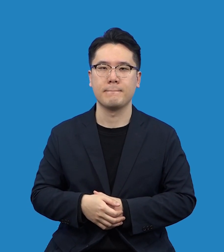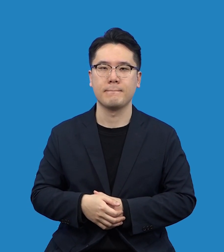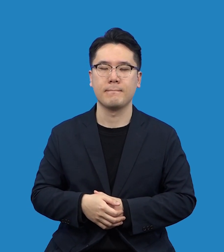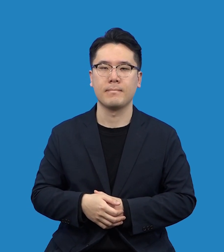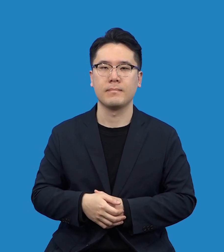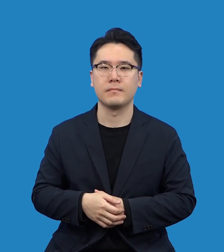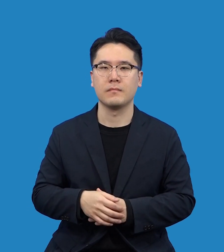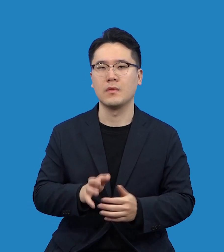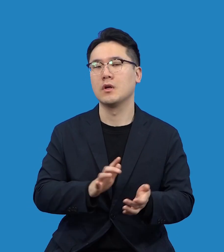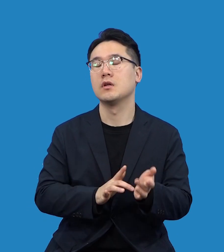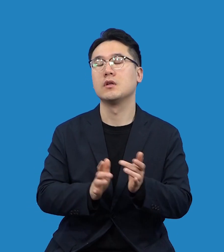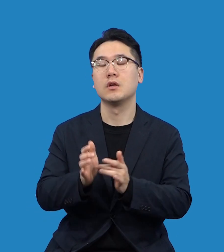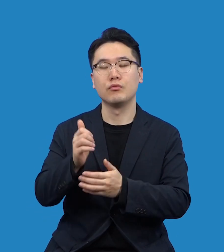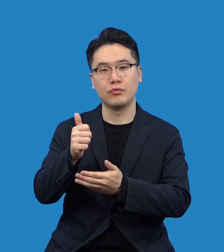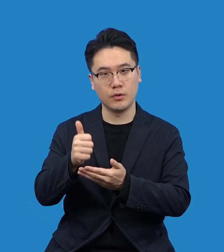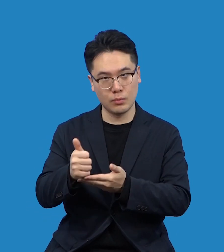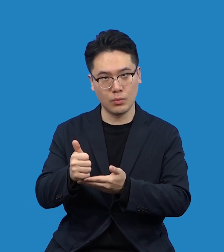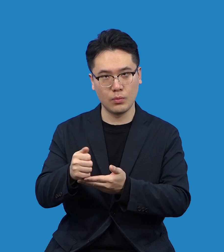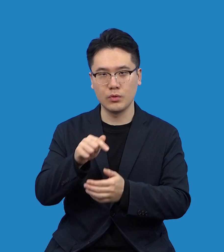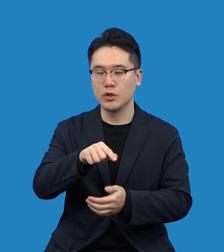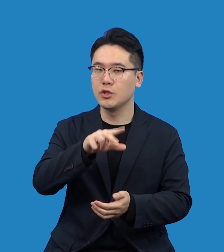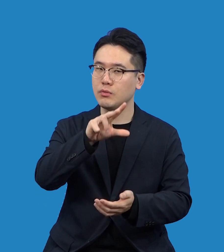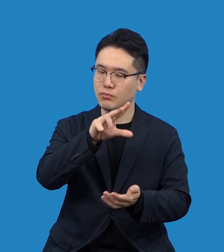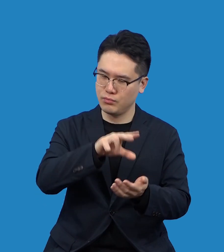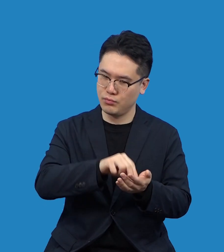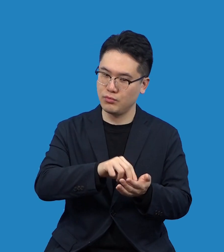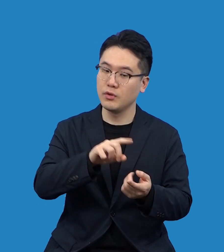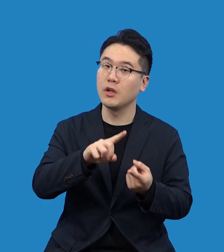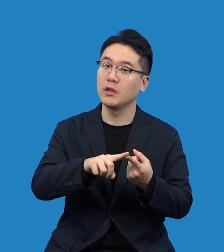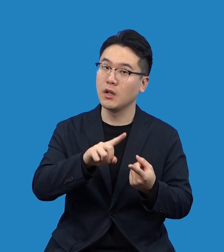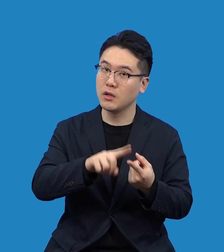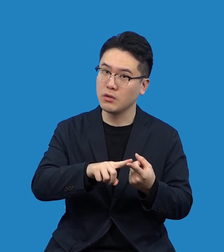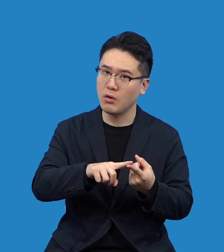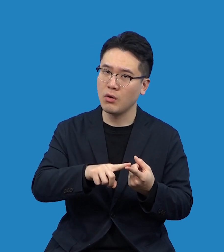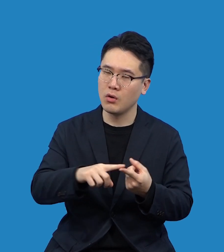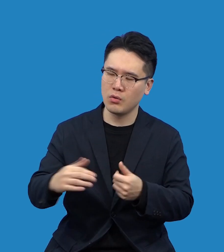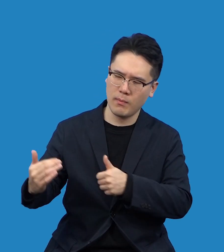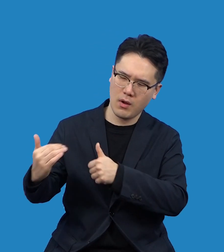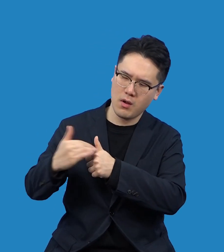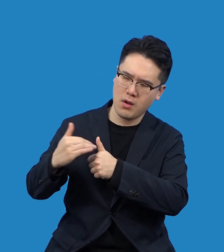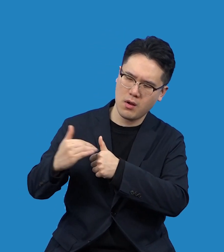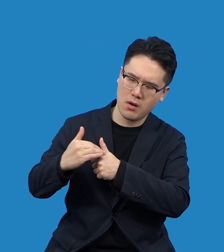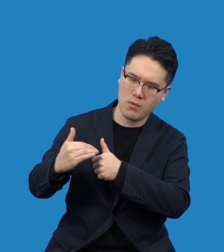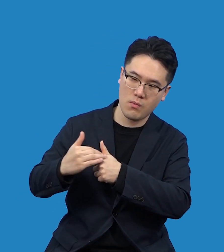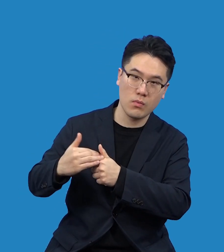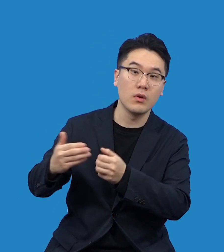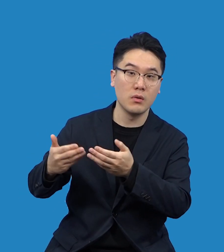예수님도 이 문제에 대해서 사두개인들로부터 공격을 받았지 않습니까?